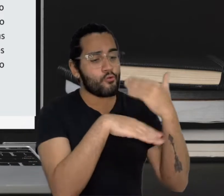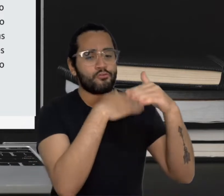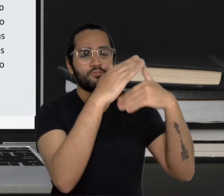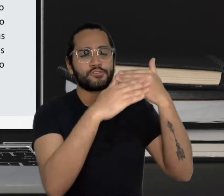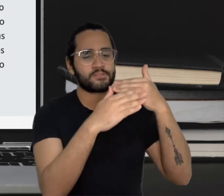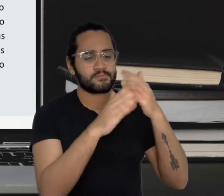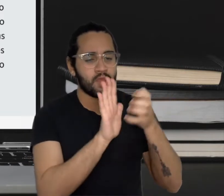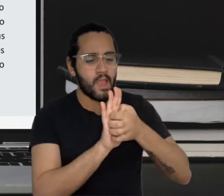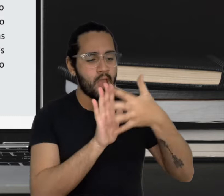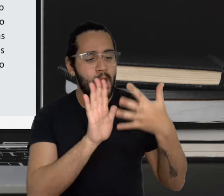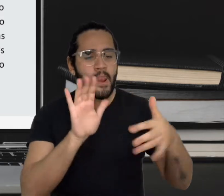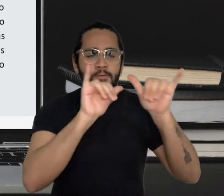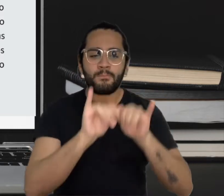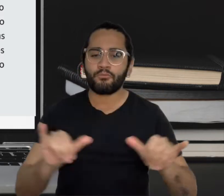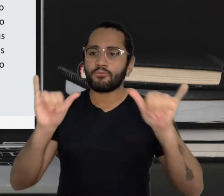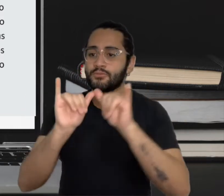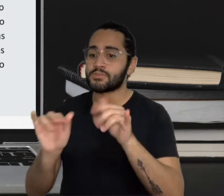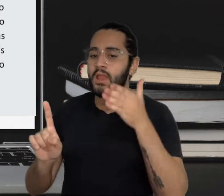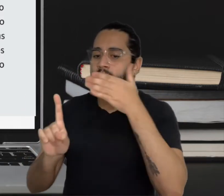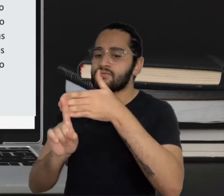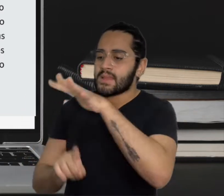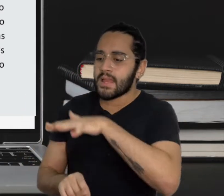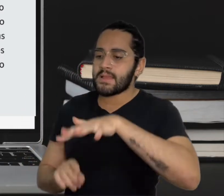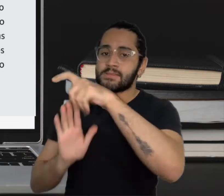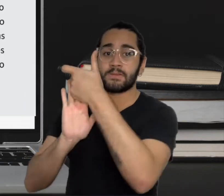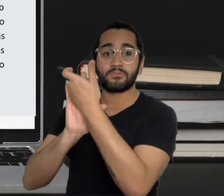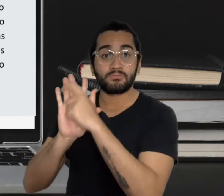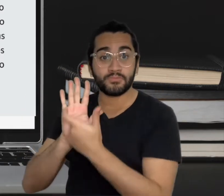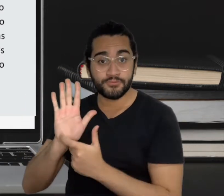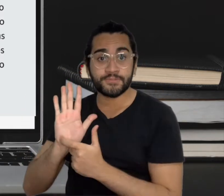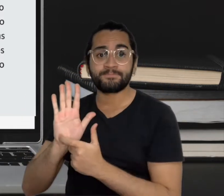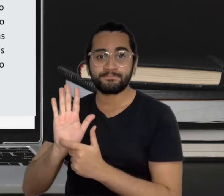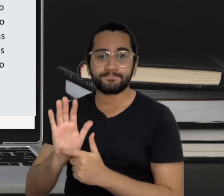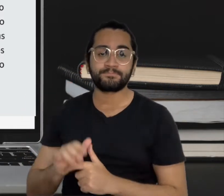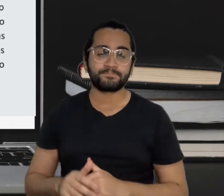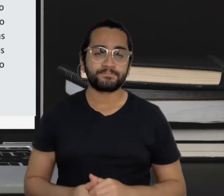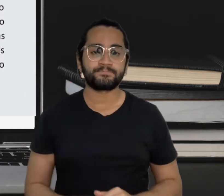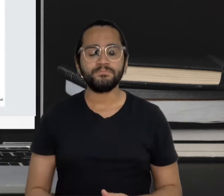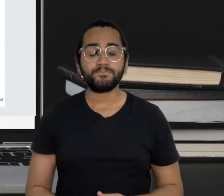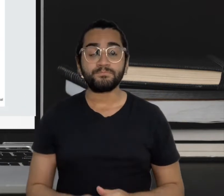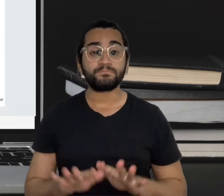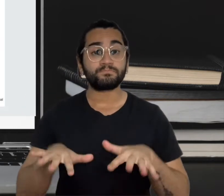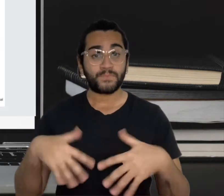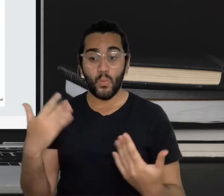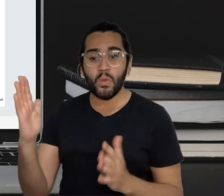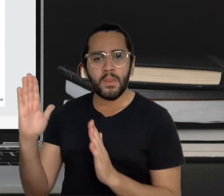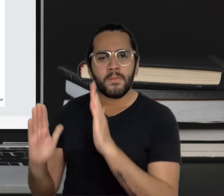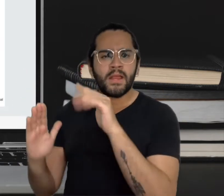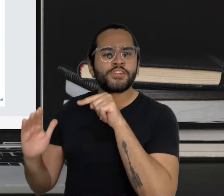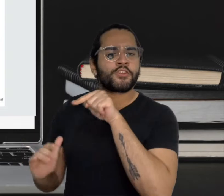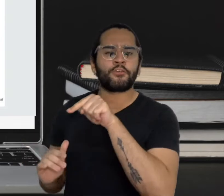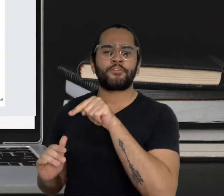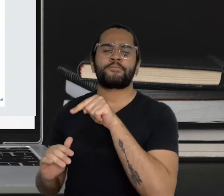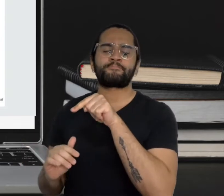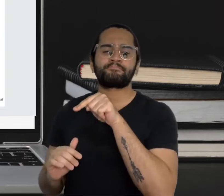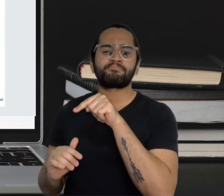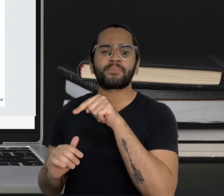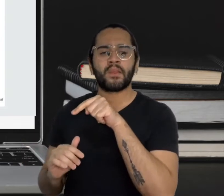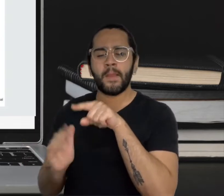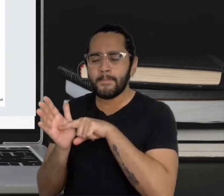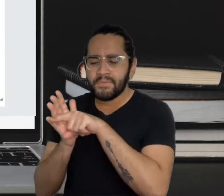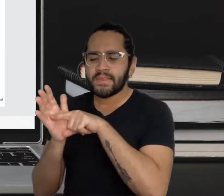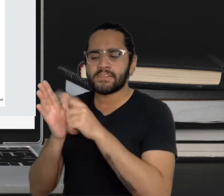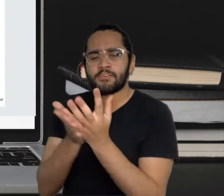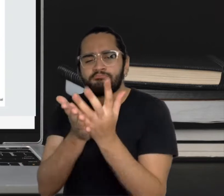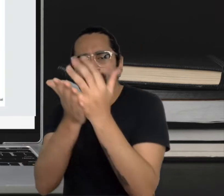de desenvolvimento, focalizamos na construção do e-book e na divulgação desse referido glossário. Então, nessa etapa, que correspondeu